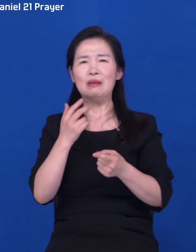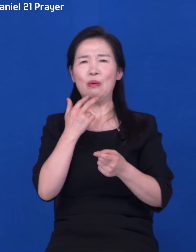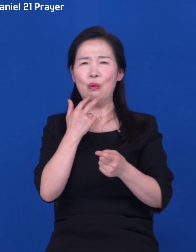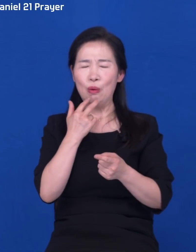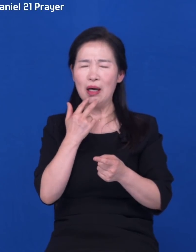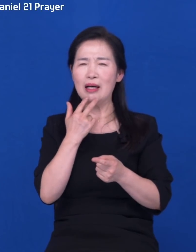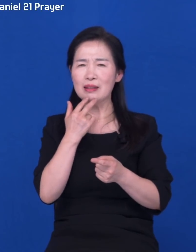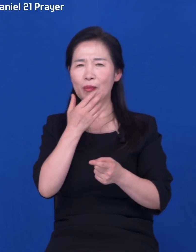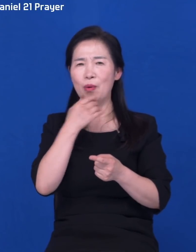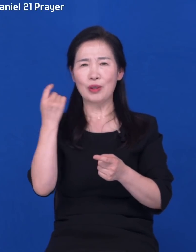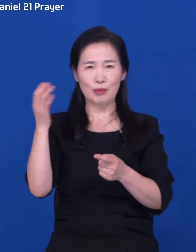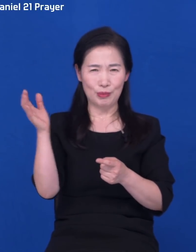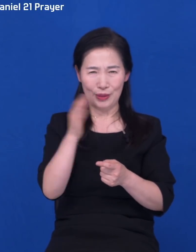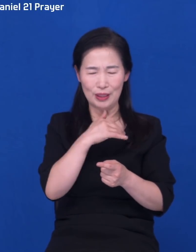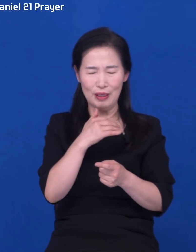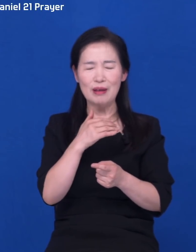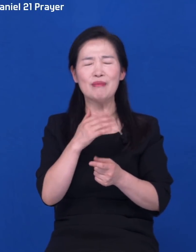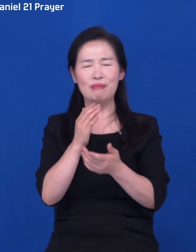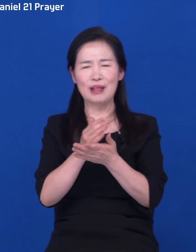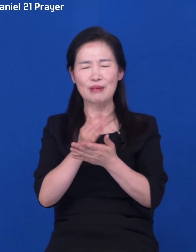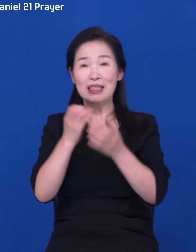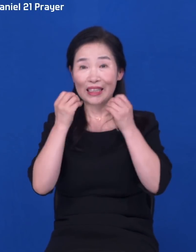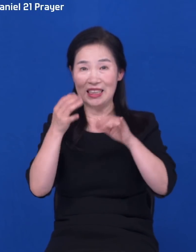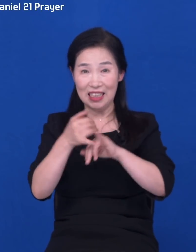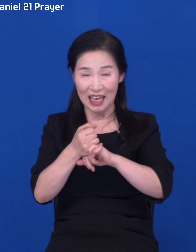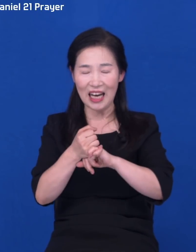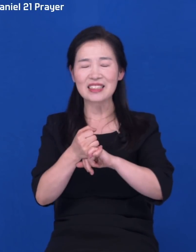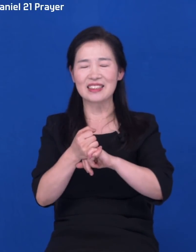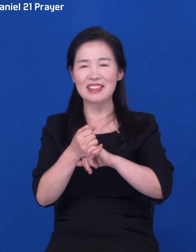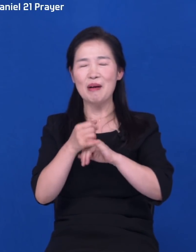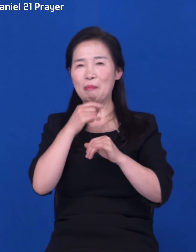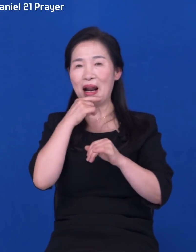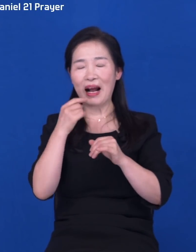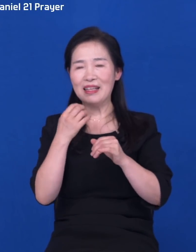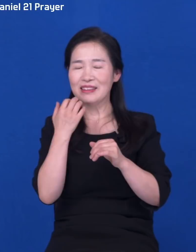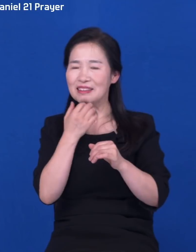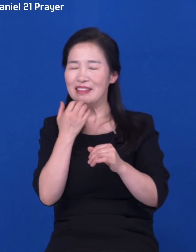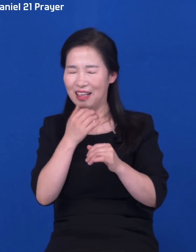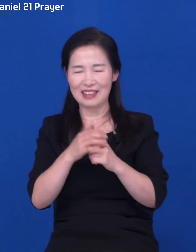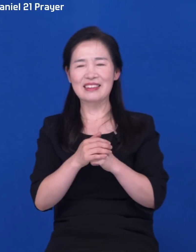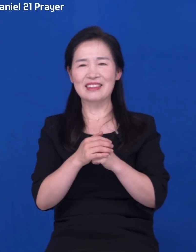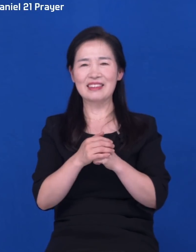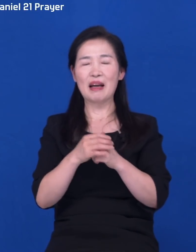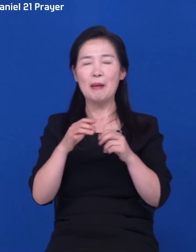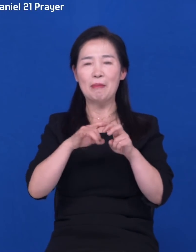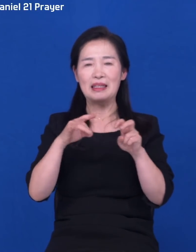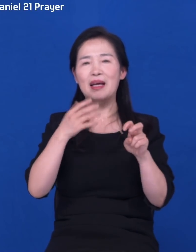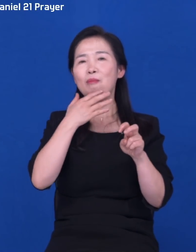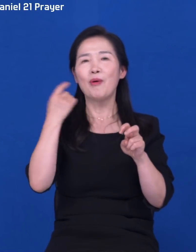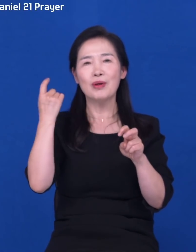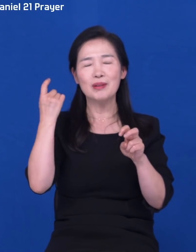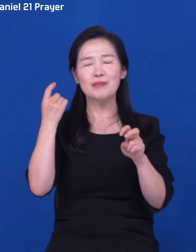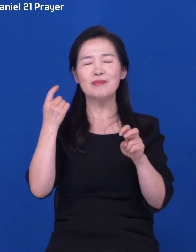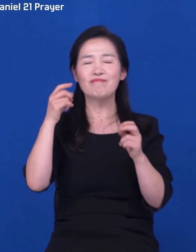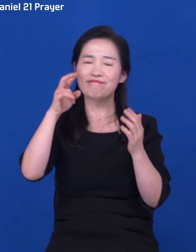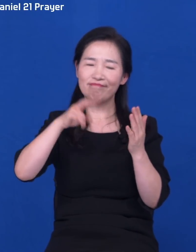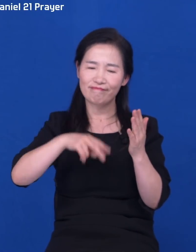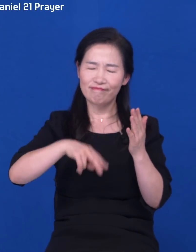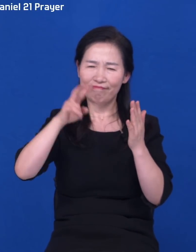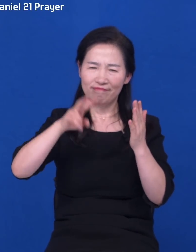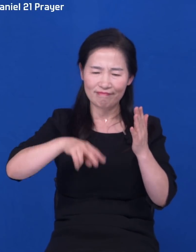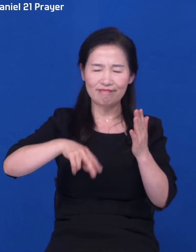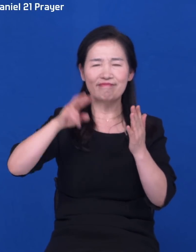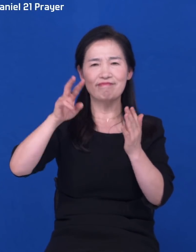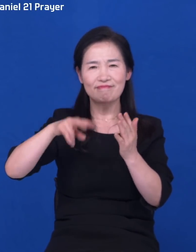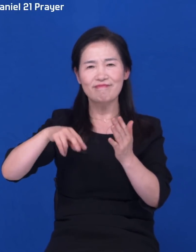말고 마태복음부터 읽었어요. 100번 양보해서 빨간색 처음부터 많이 양보해서 마태복음 읽고 정말 이게